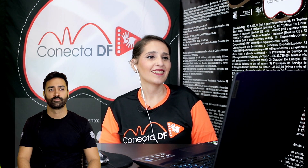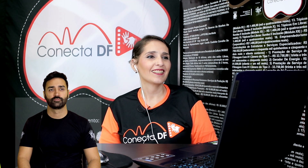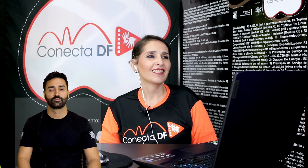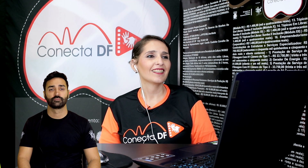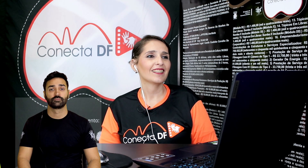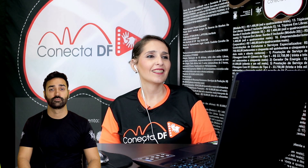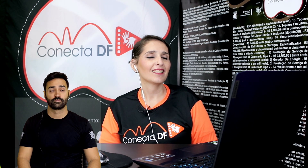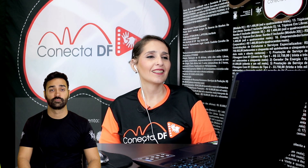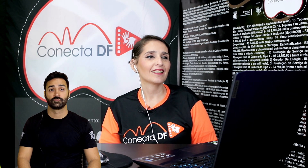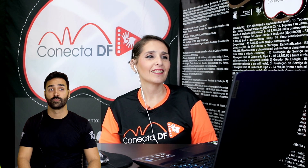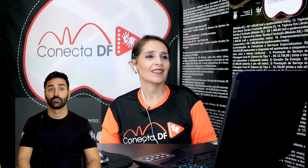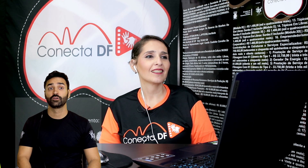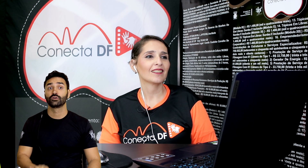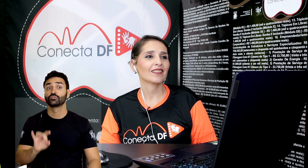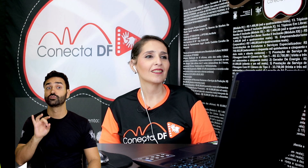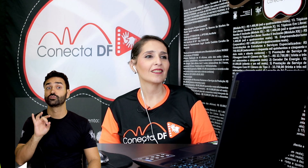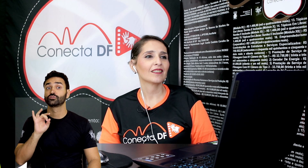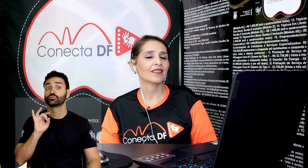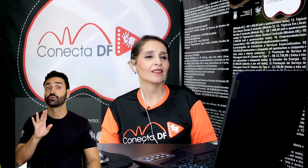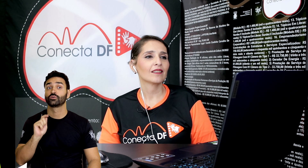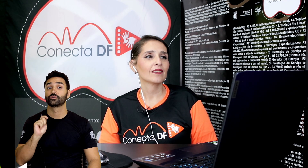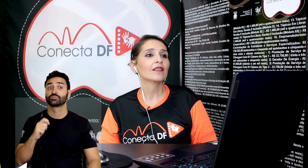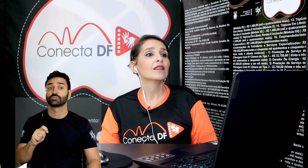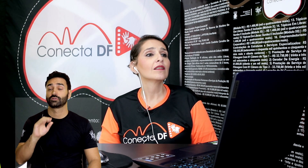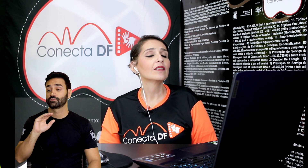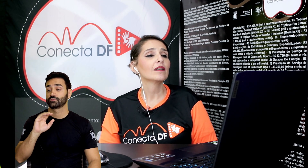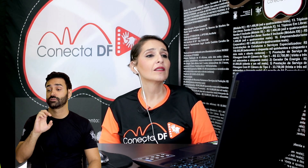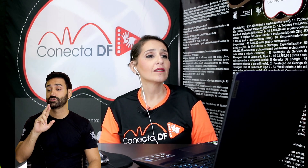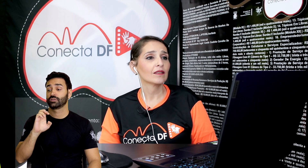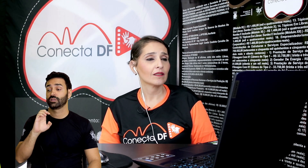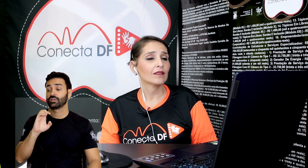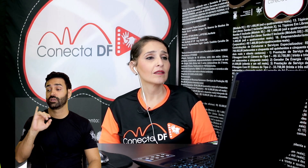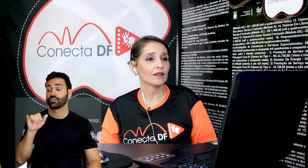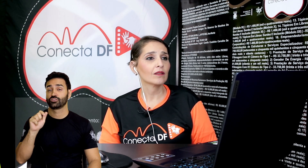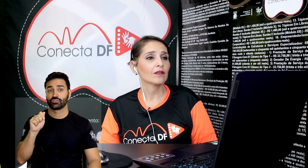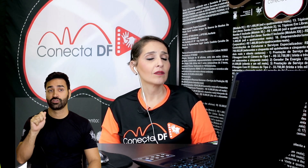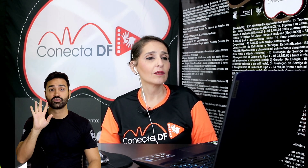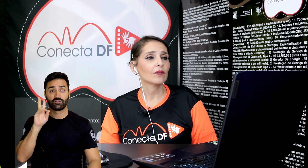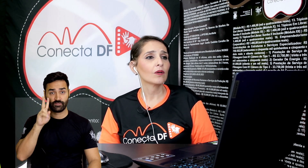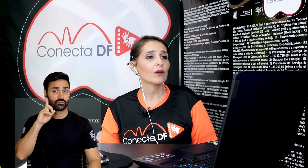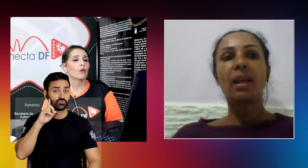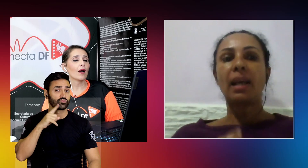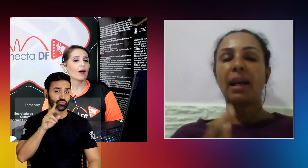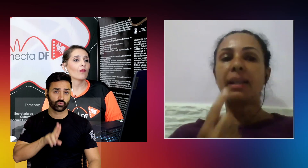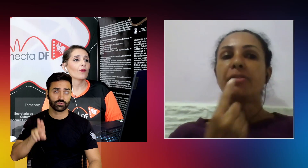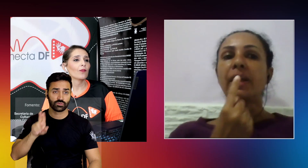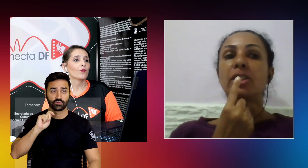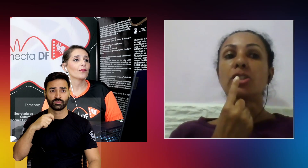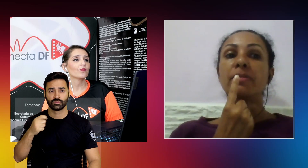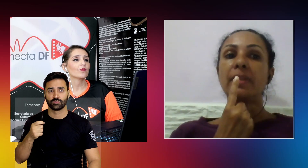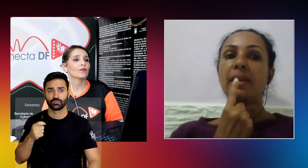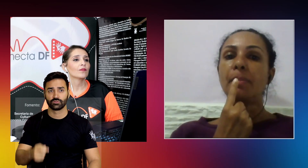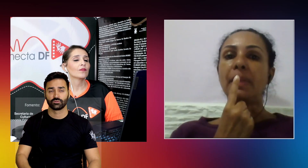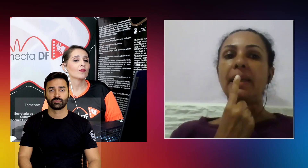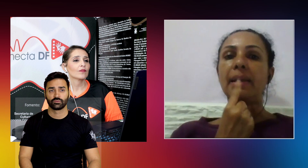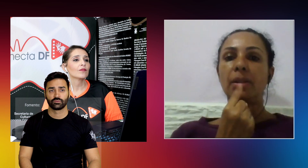Não é só para falar o sinal de cereja, que eu vi um surdo fazer o sinal. Qual? Aí faz